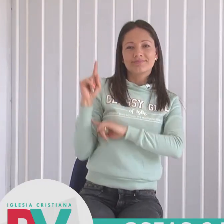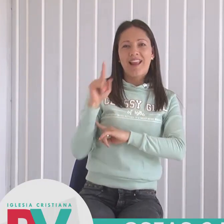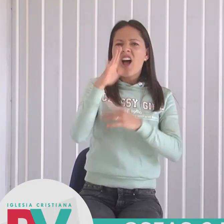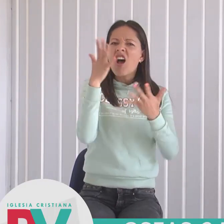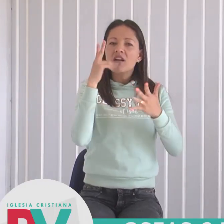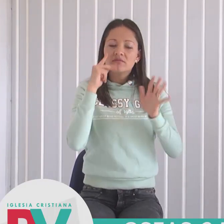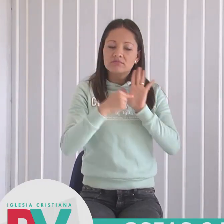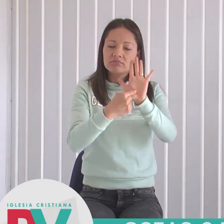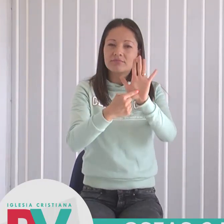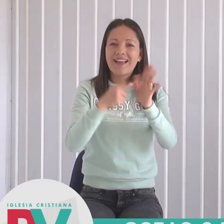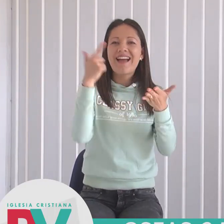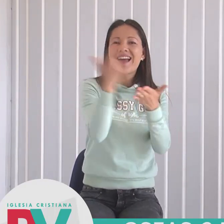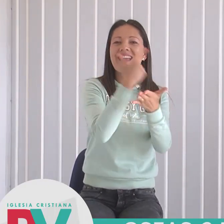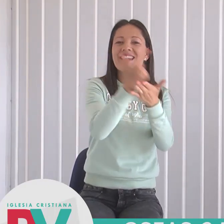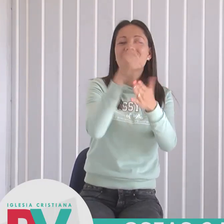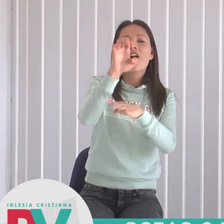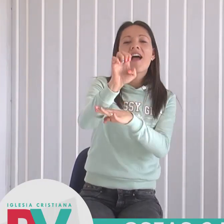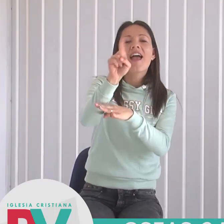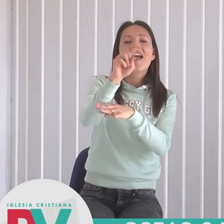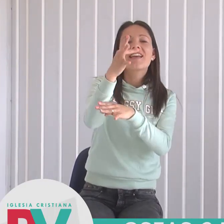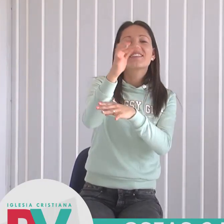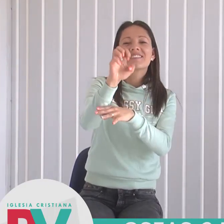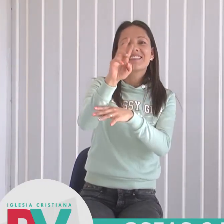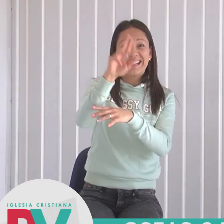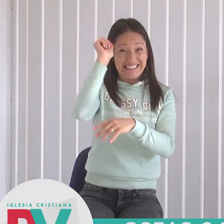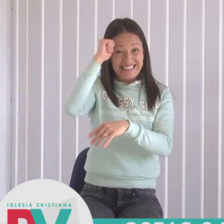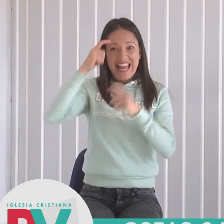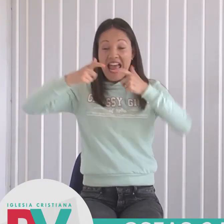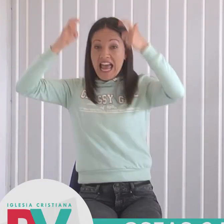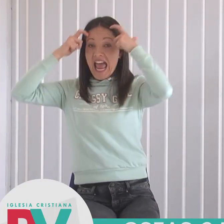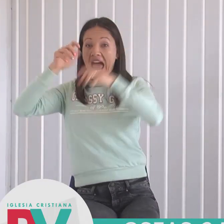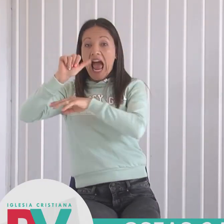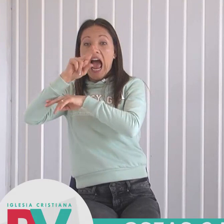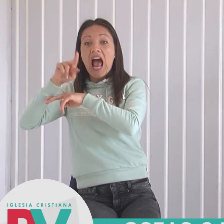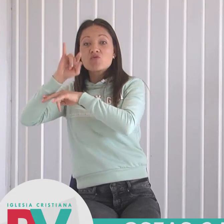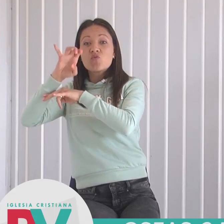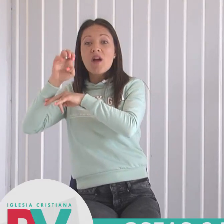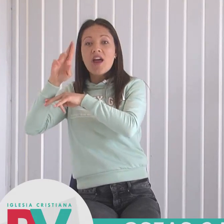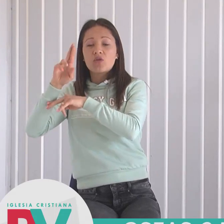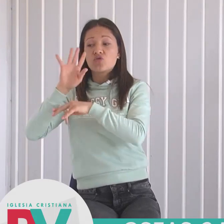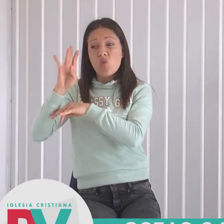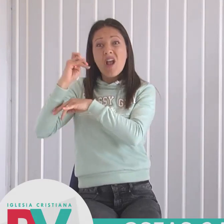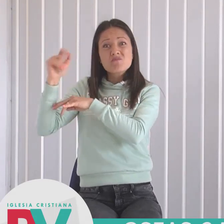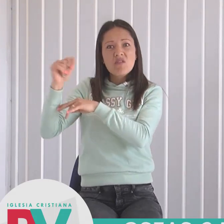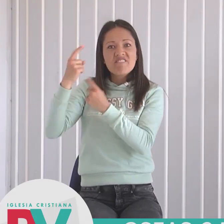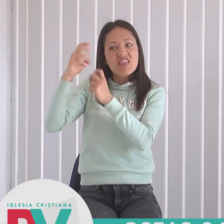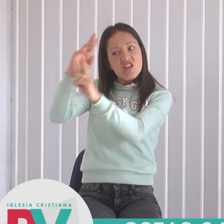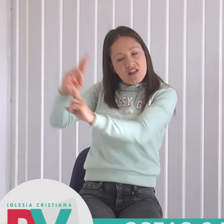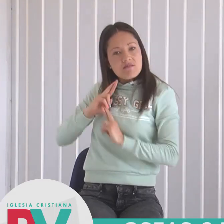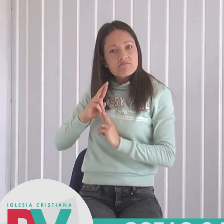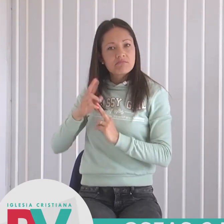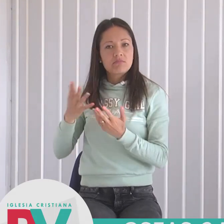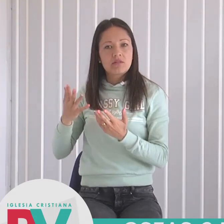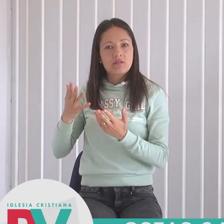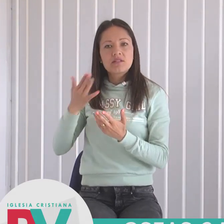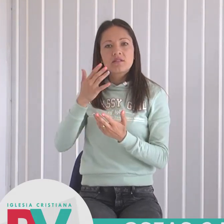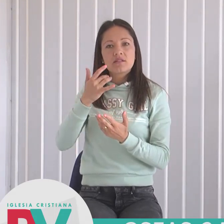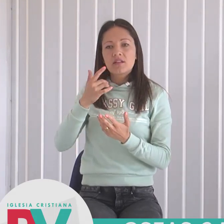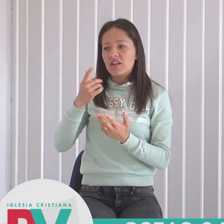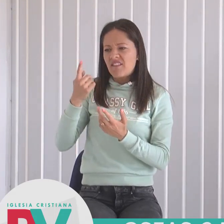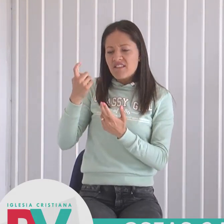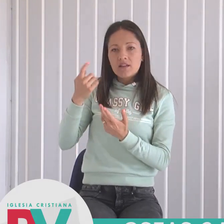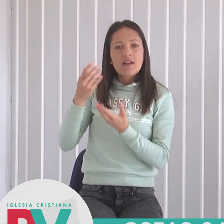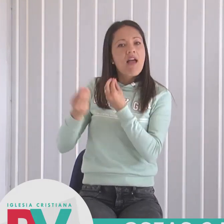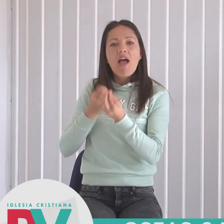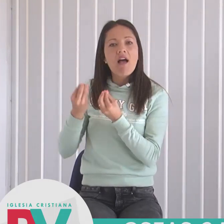Esther. En el libro de Esther, cuando Asuero ve que la reina Vasti no lo honra como esposo, ni como